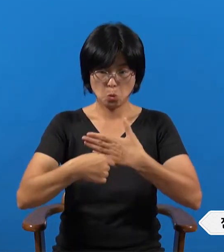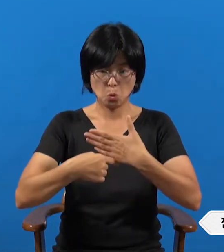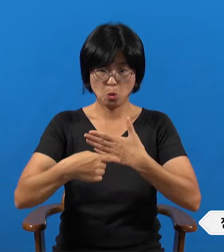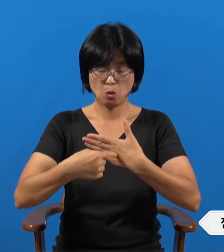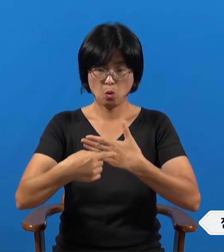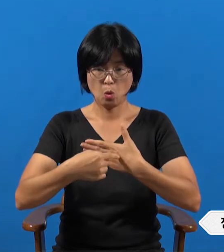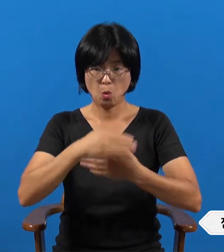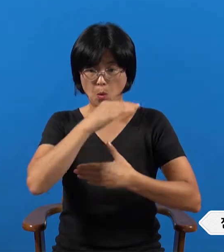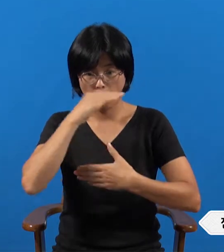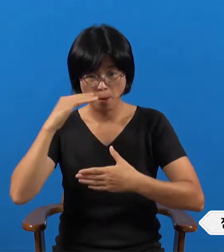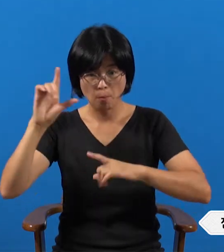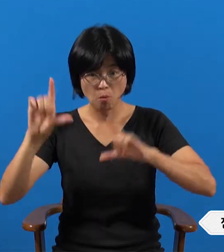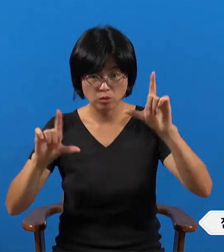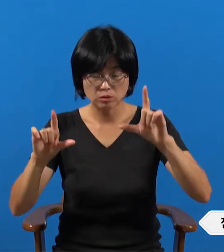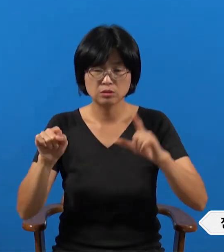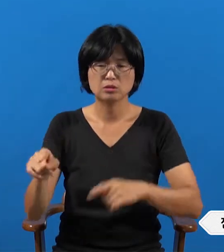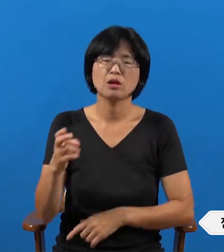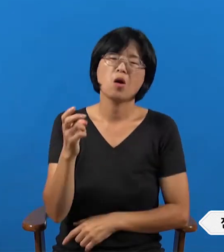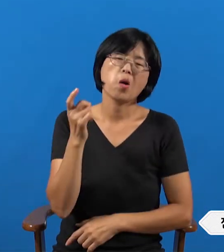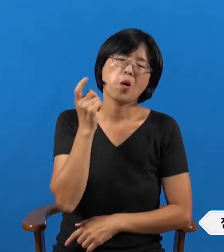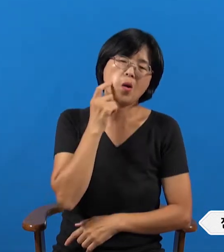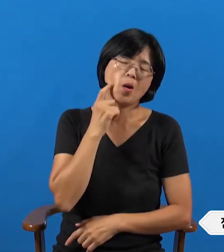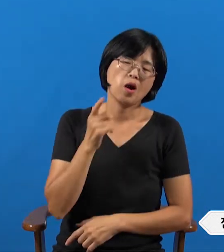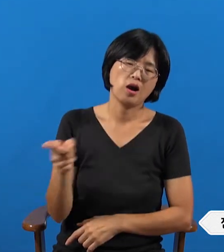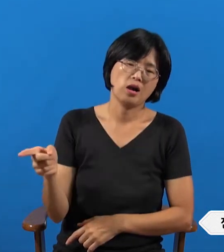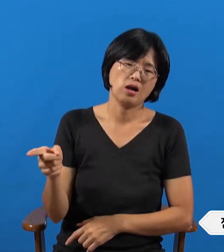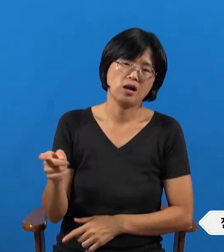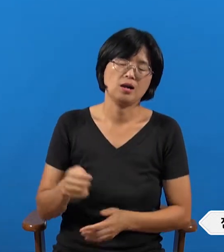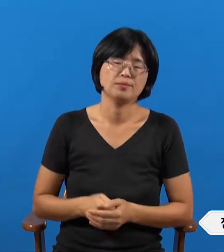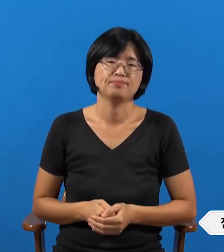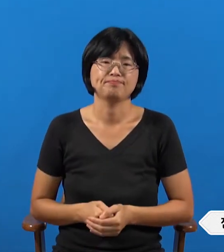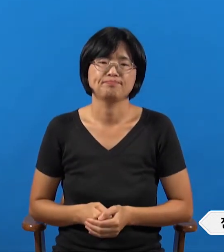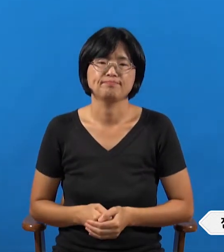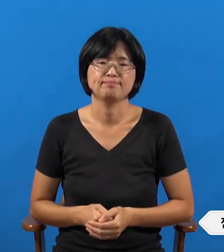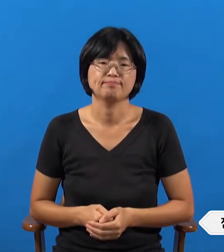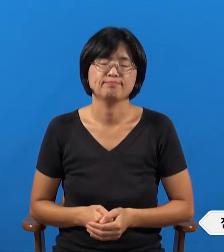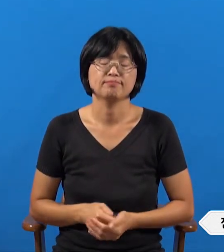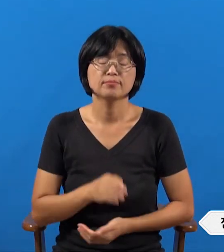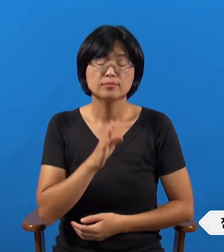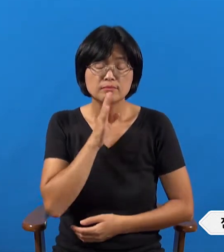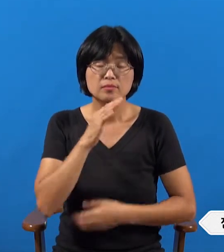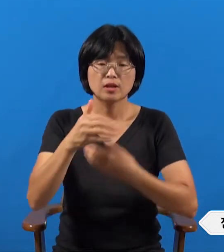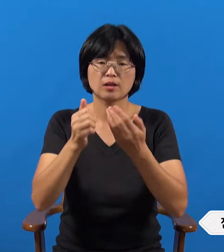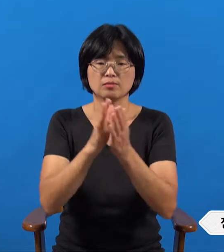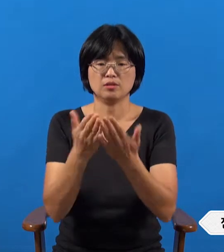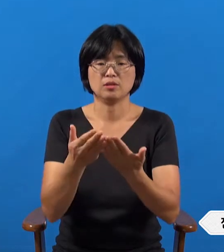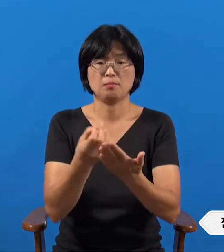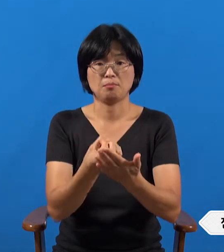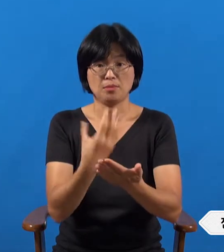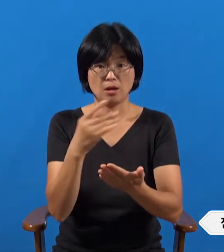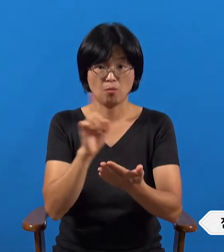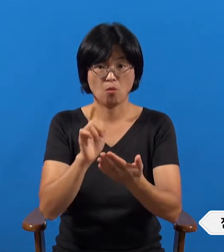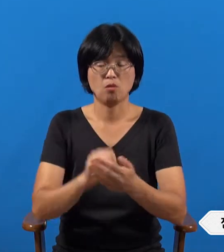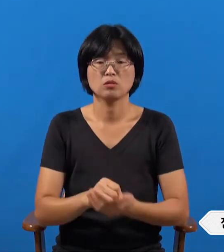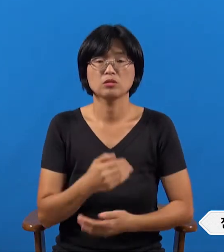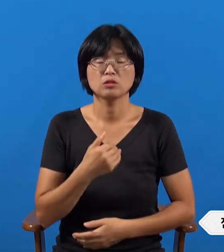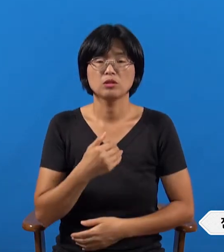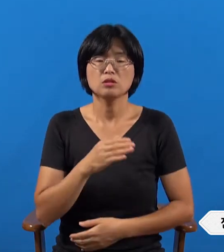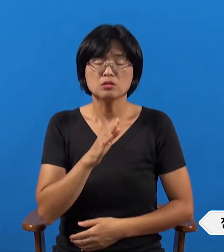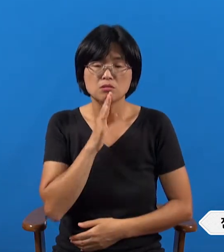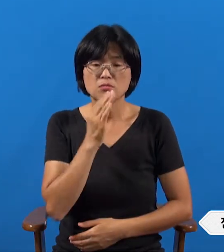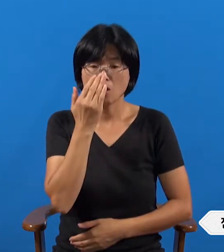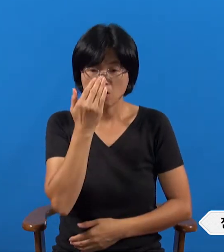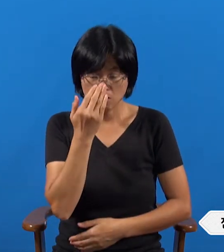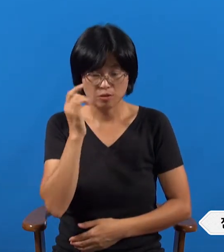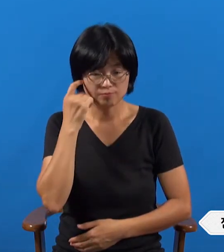경건은 헛것이라. 믿음의 삶 가운데서도 참된 경건이 무엇인가 성경은 말씀합니다.